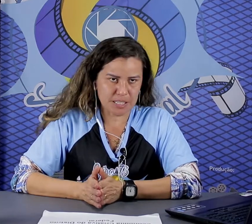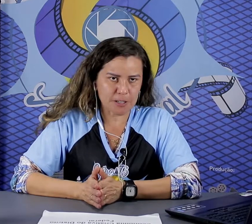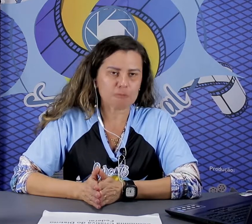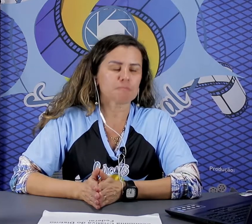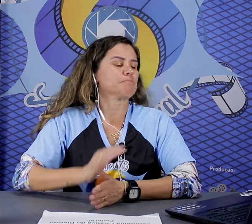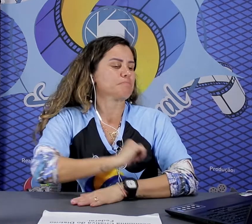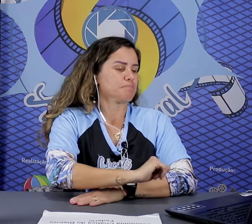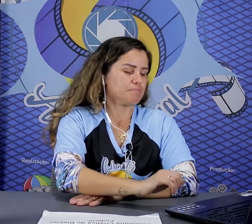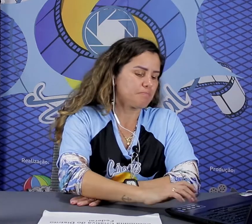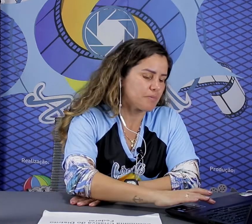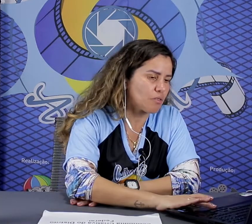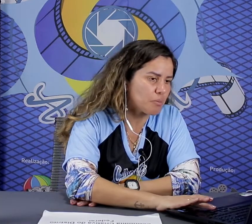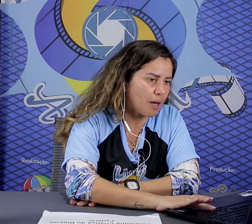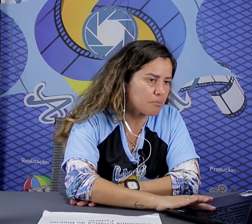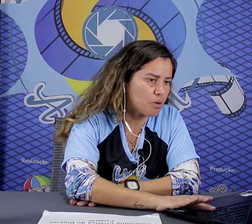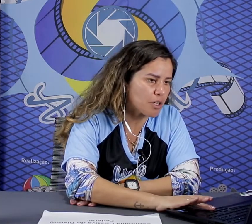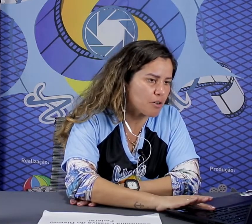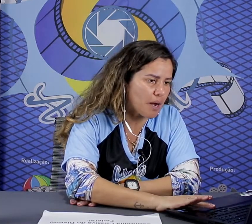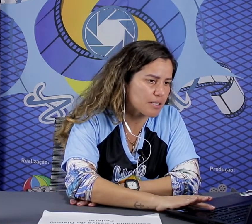Certo? Então, vamos lá. Um pouquinho mais.